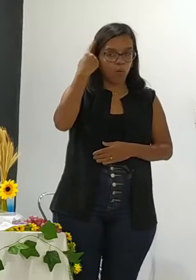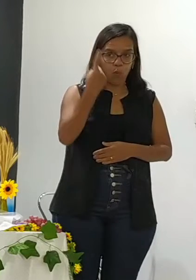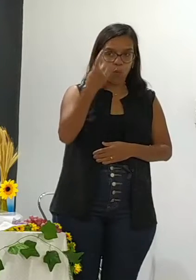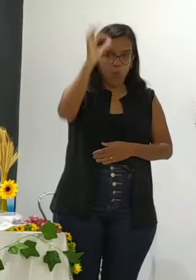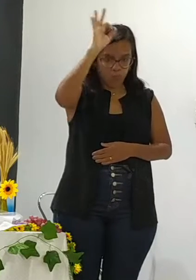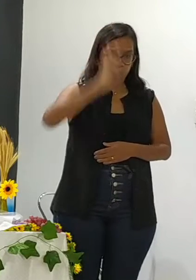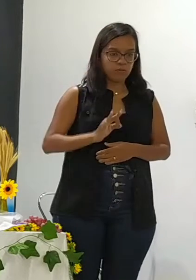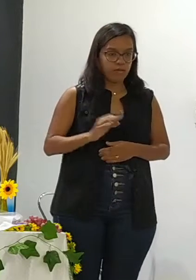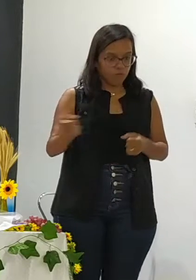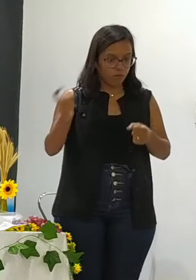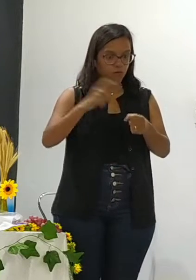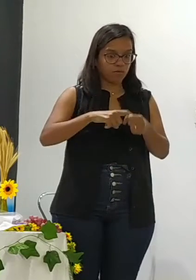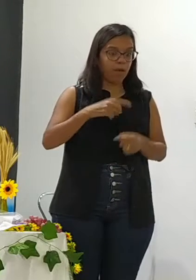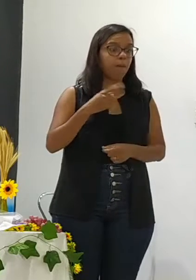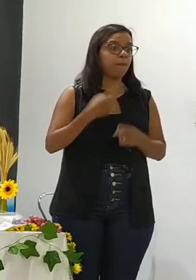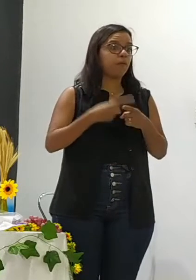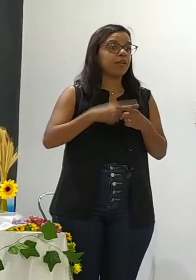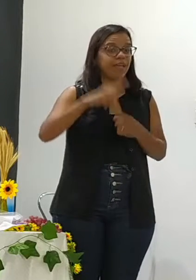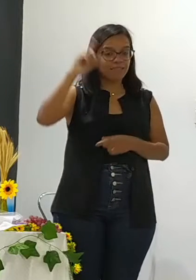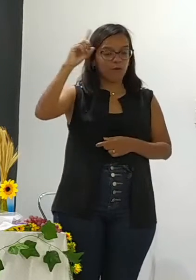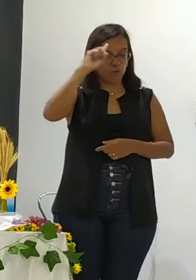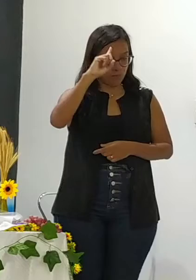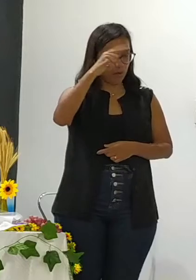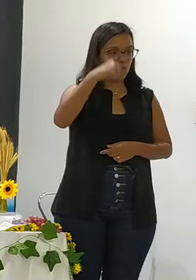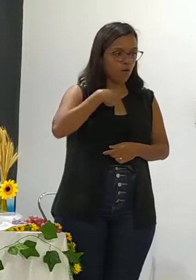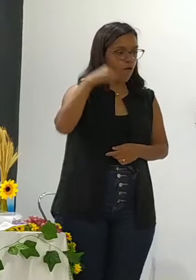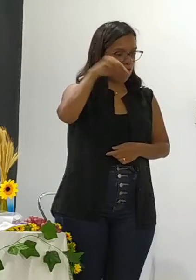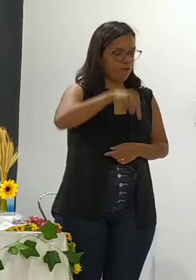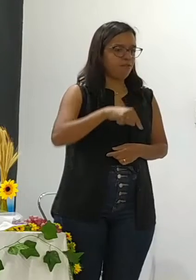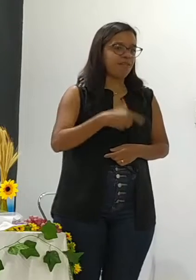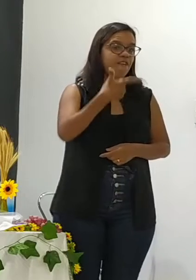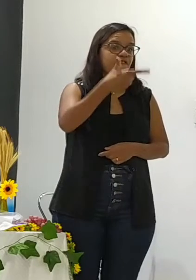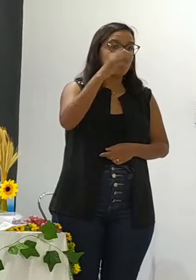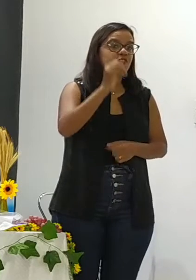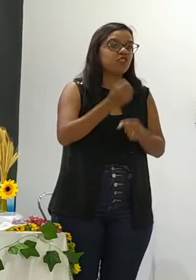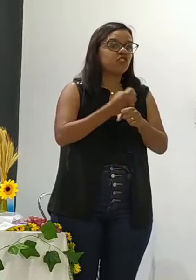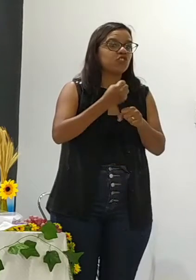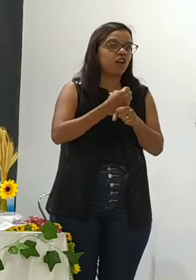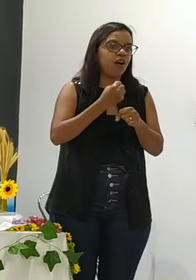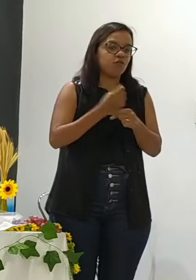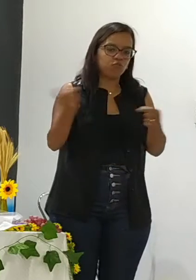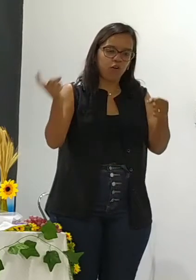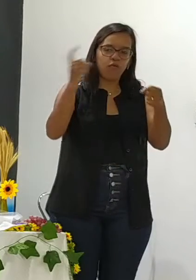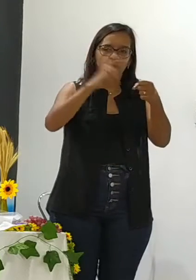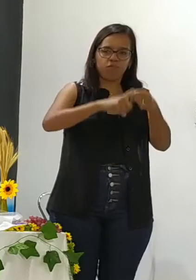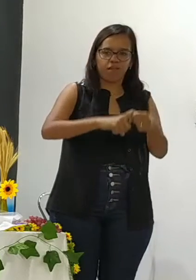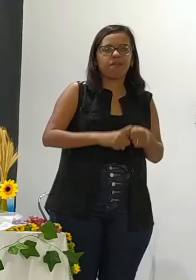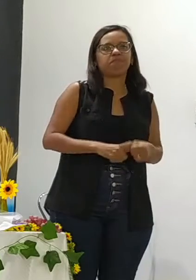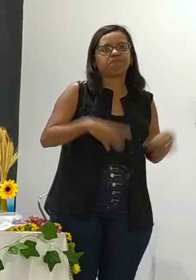que me mandou vir aqui. Já tem 20 anos que eu voltei, você pode fazer